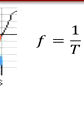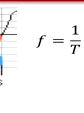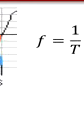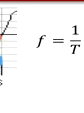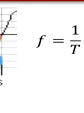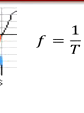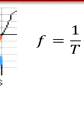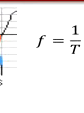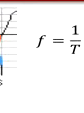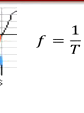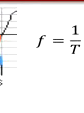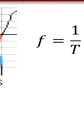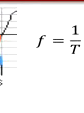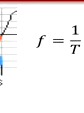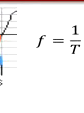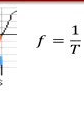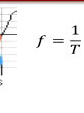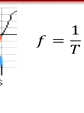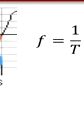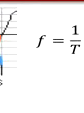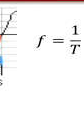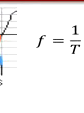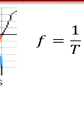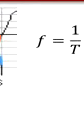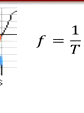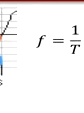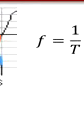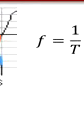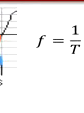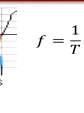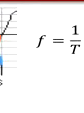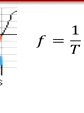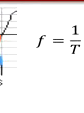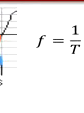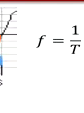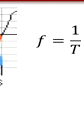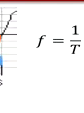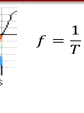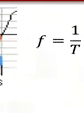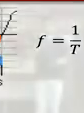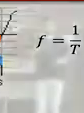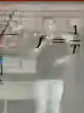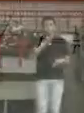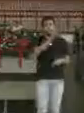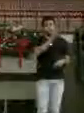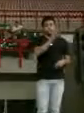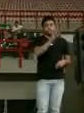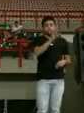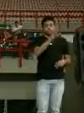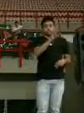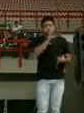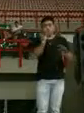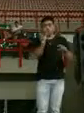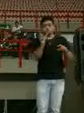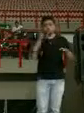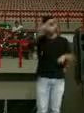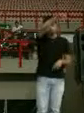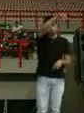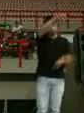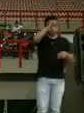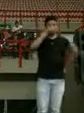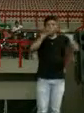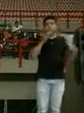quanto a descida, vai valer quanto, gente? 20. A gente lembra que frequência é o inverso do período.